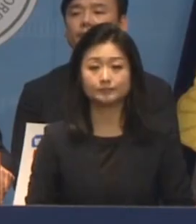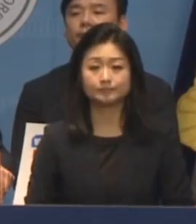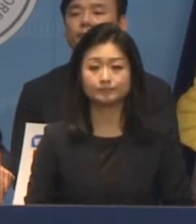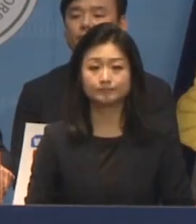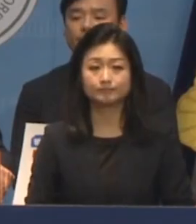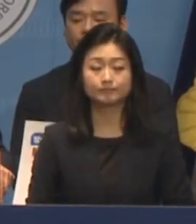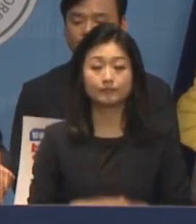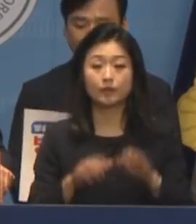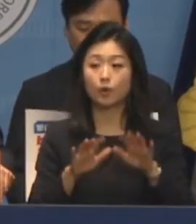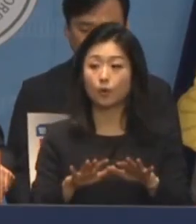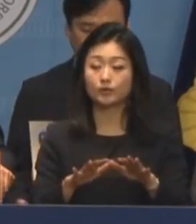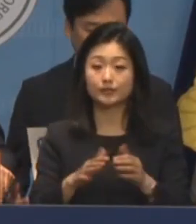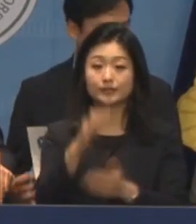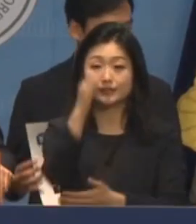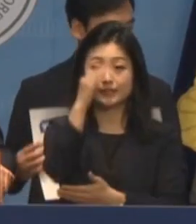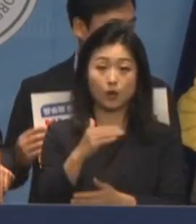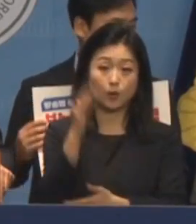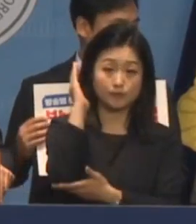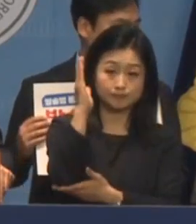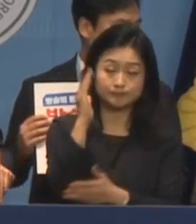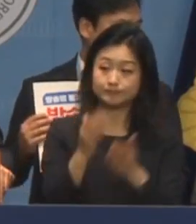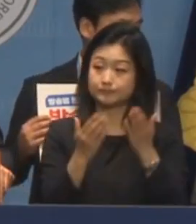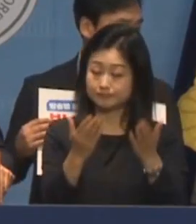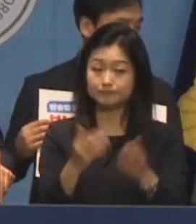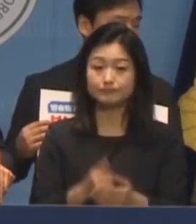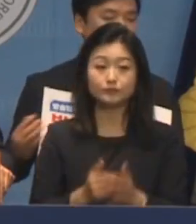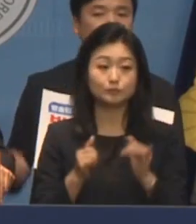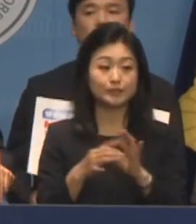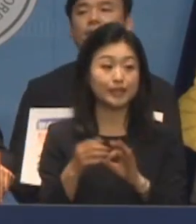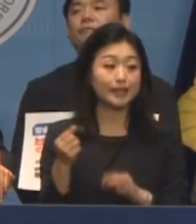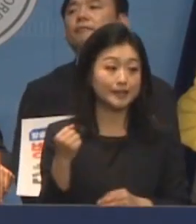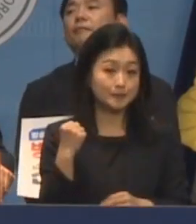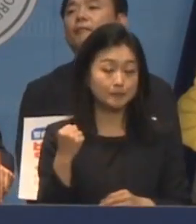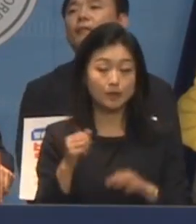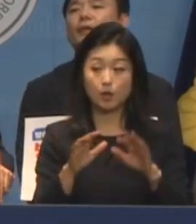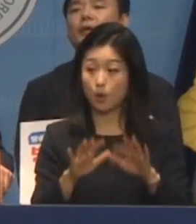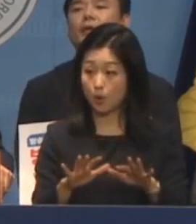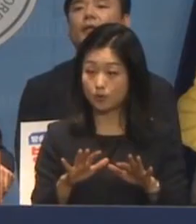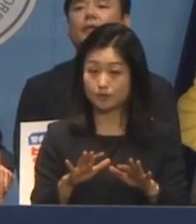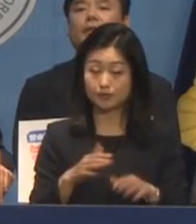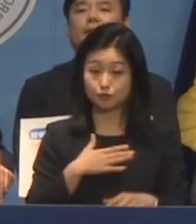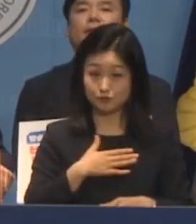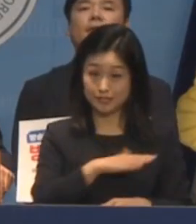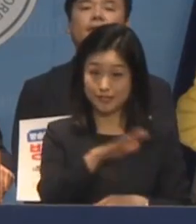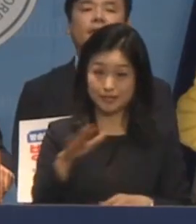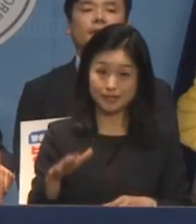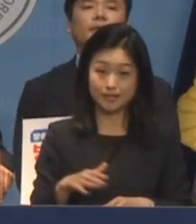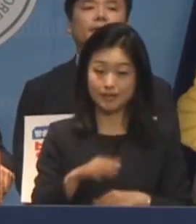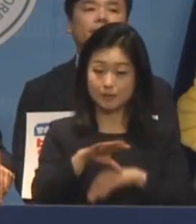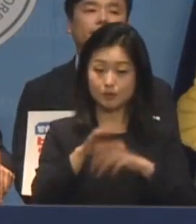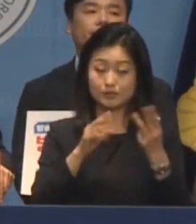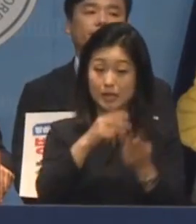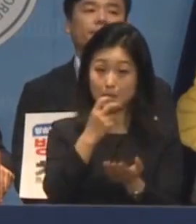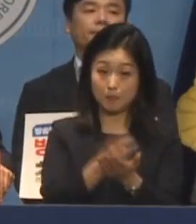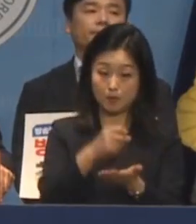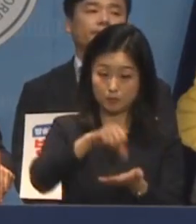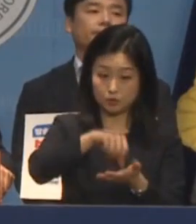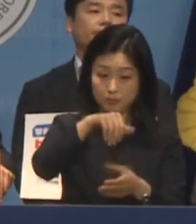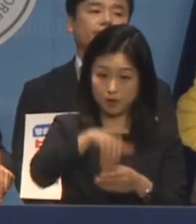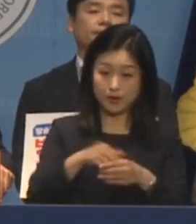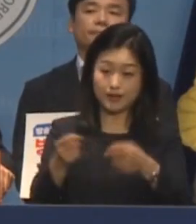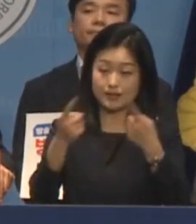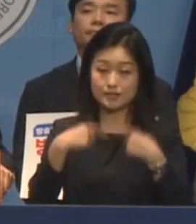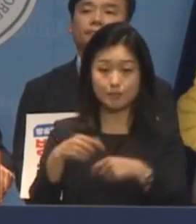믿습니다. 오늘 기자회견을 통해서 국민의힘도 오늘 표결에 전향적인 자세로 임하길